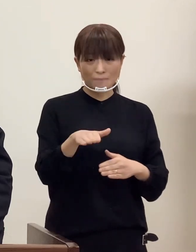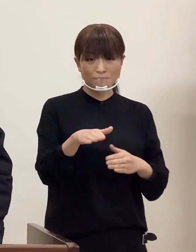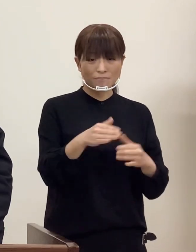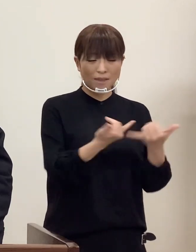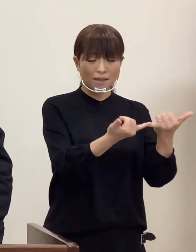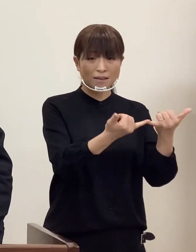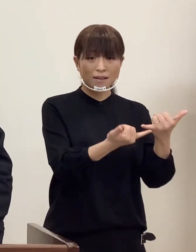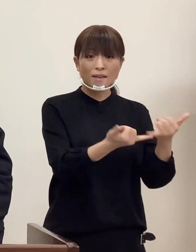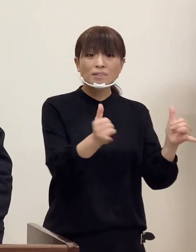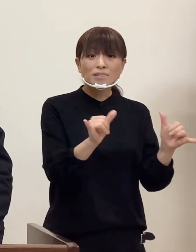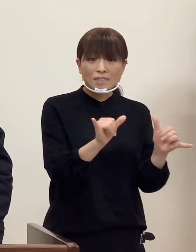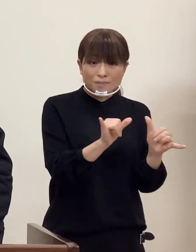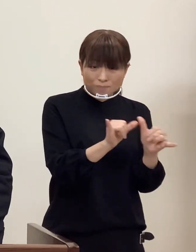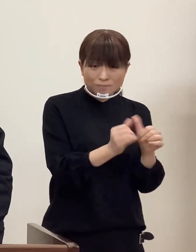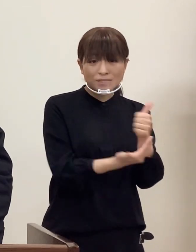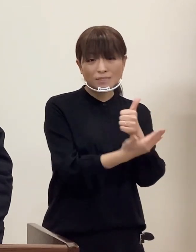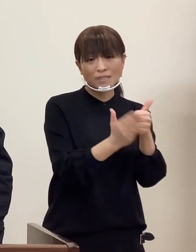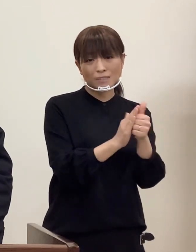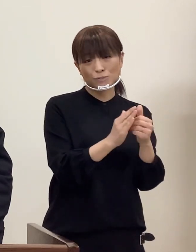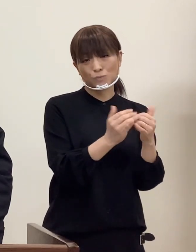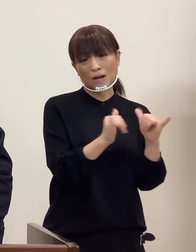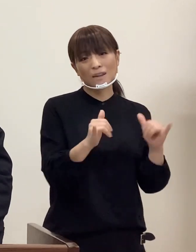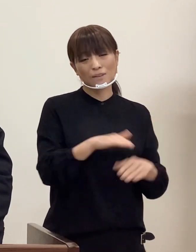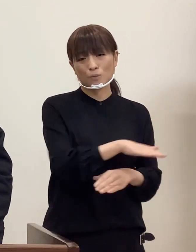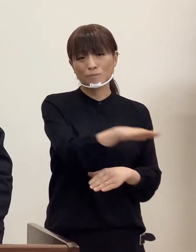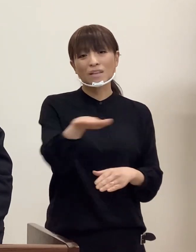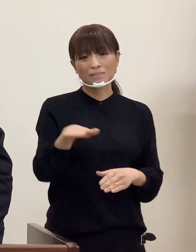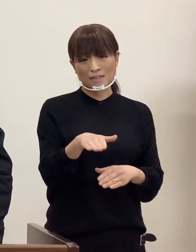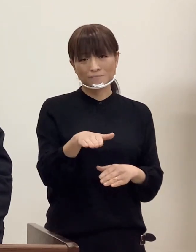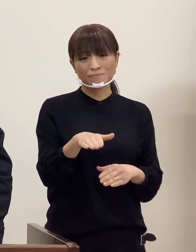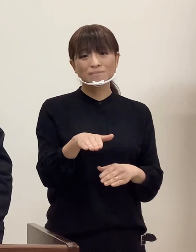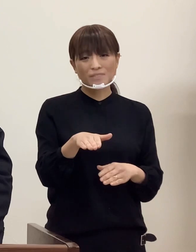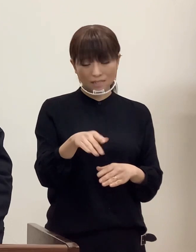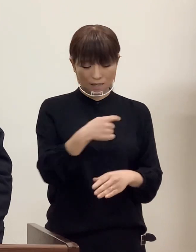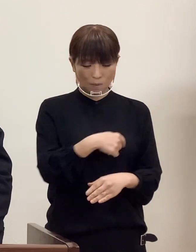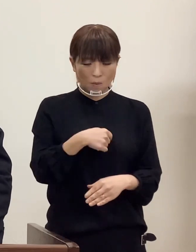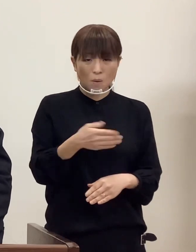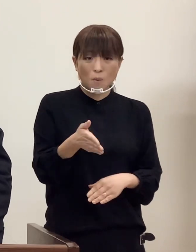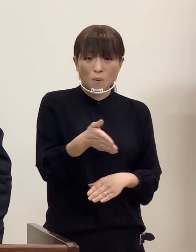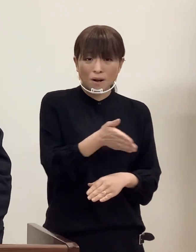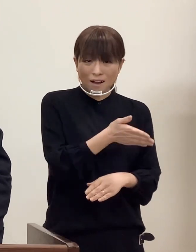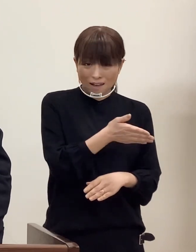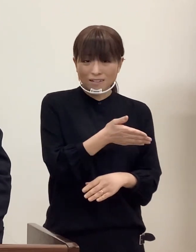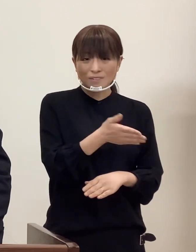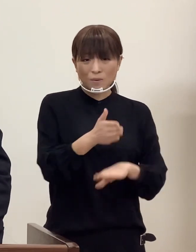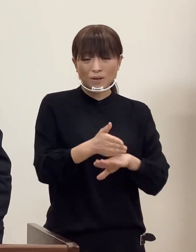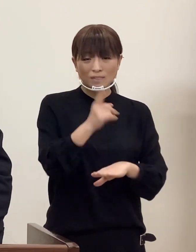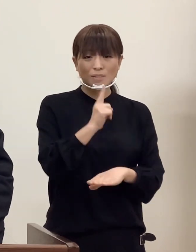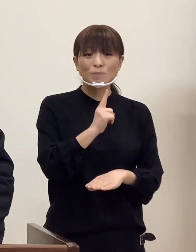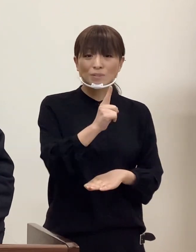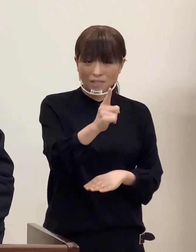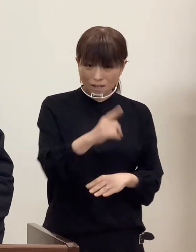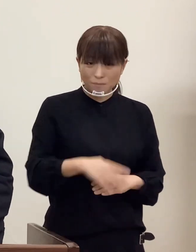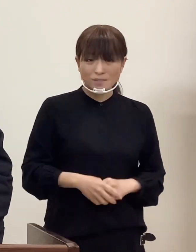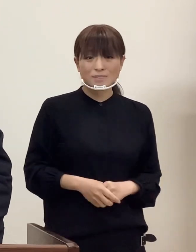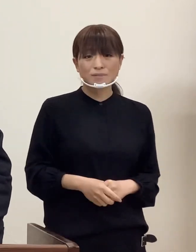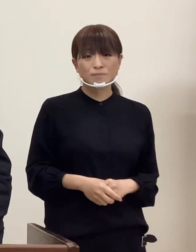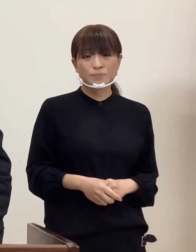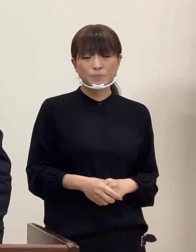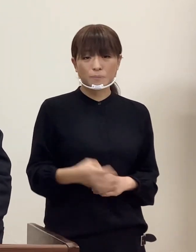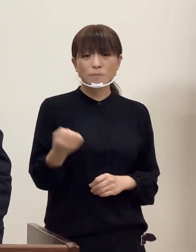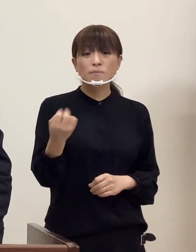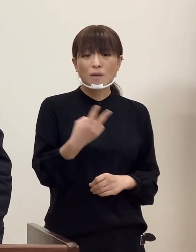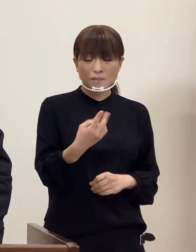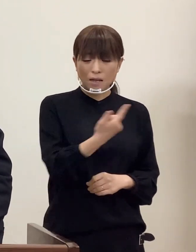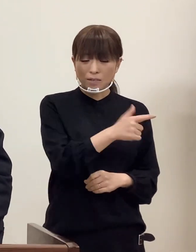シャルワーカーの皆様と共に、改めて心からの感謝を申し上げます。また